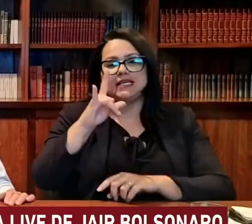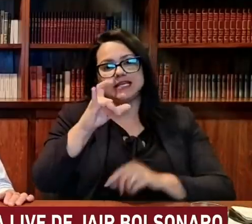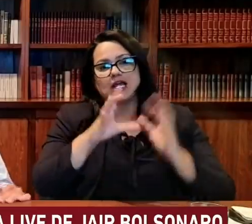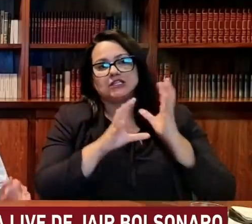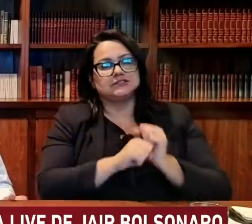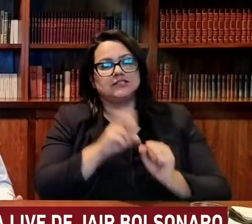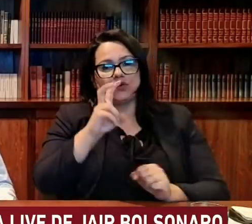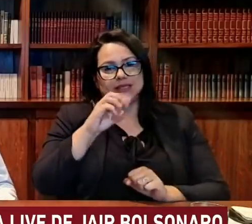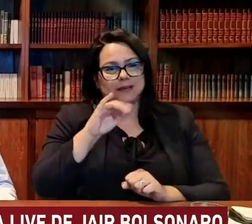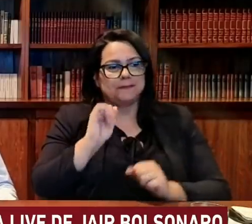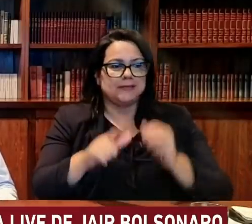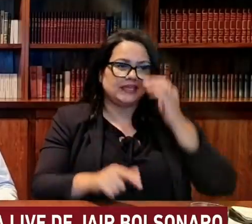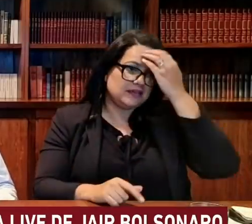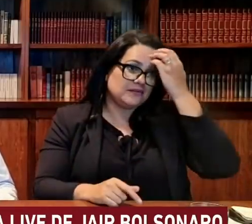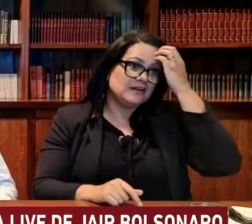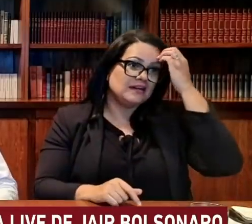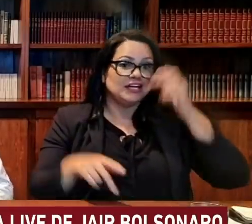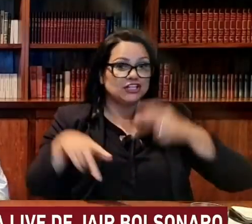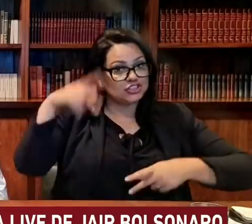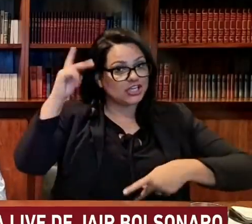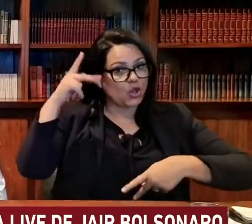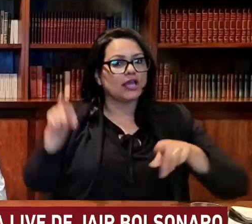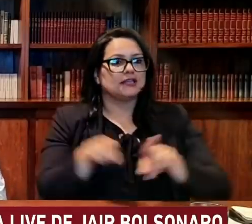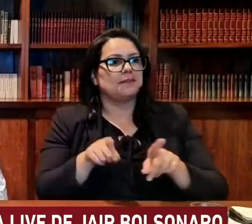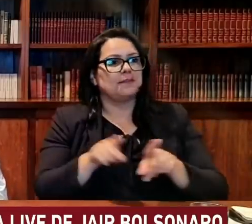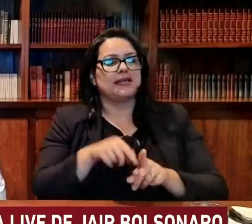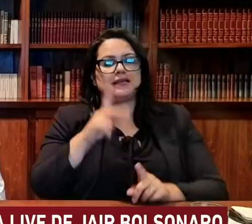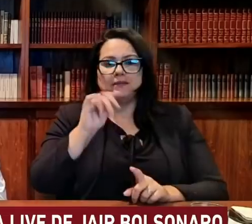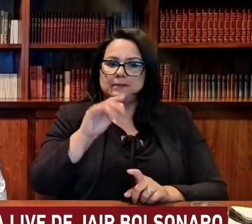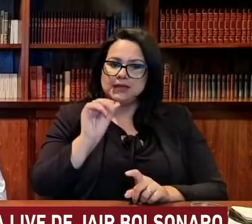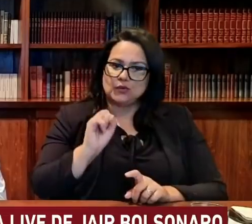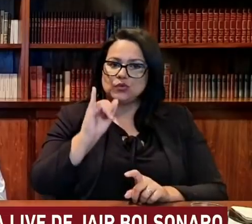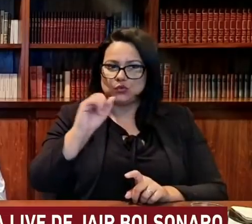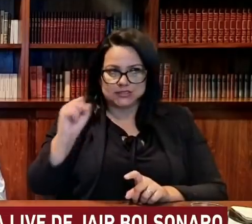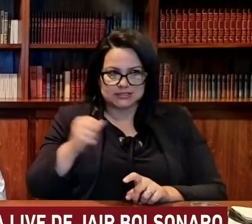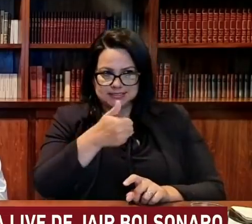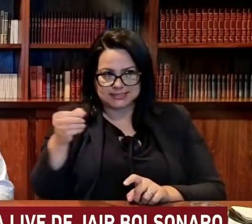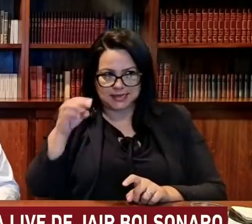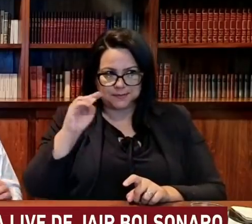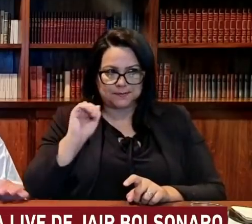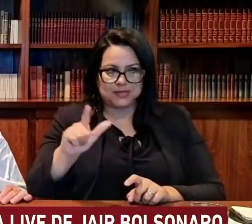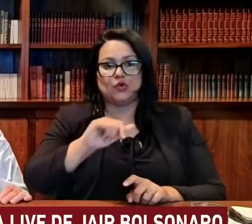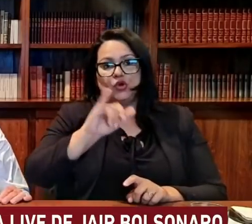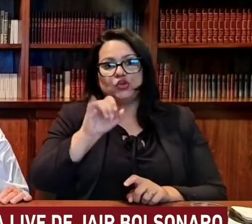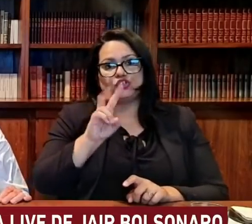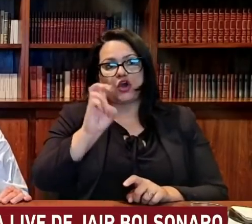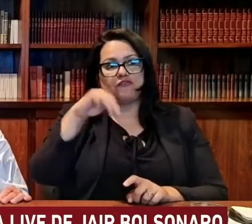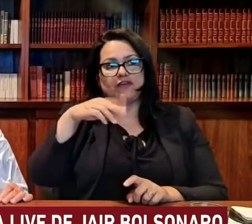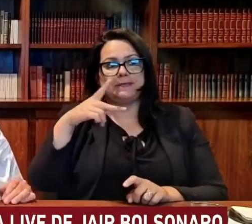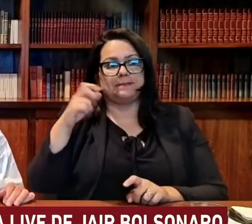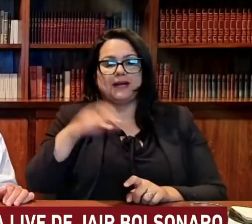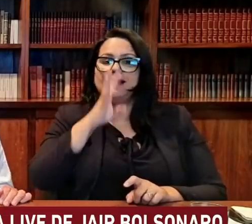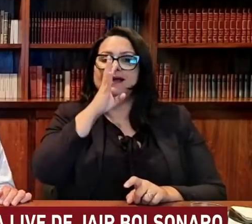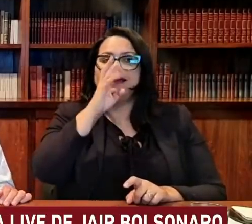mil. TikTok também, né? Pingos de 100 mil. Jovem Pan News, 40 mil. Está chegando na casa, somando os demais